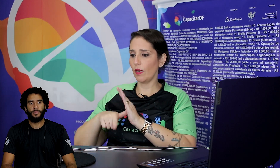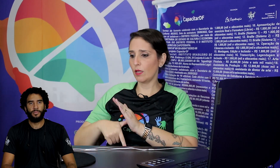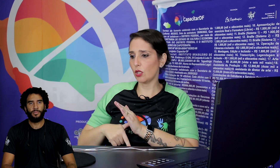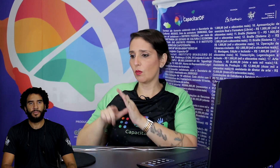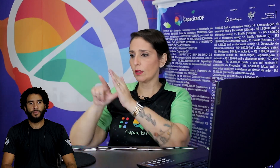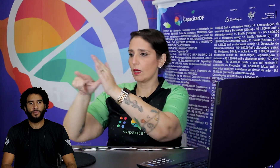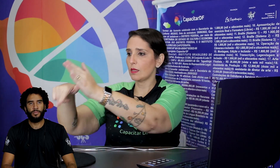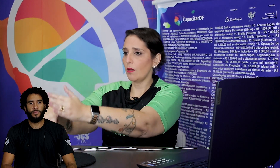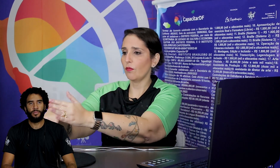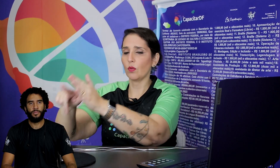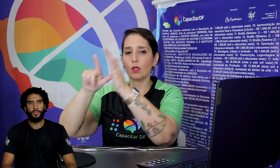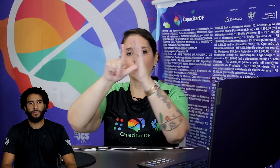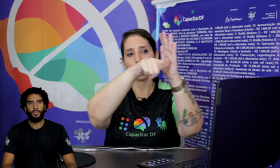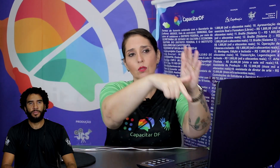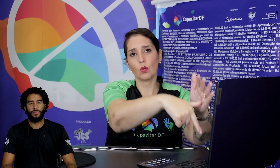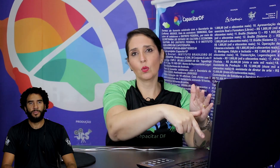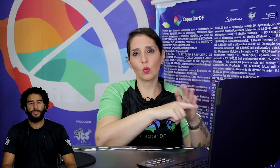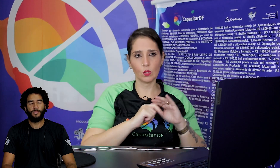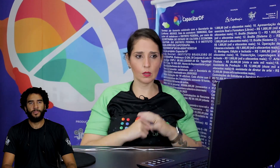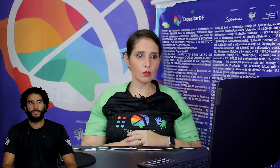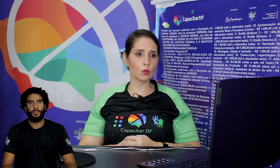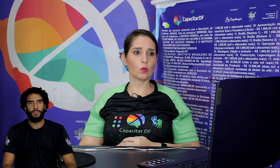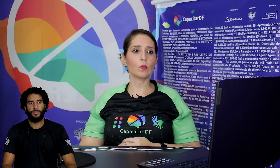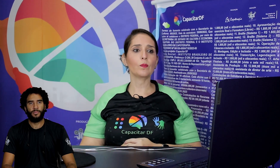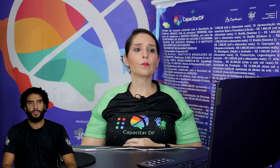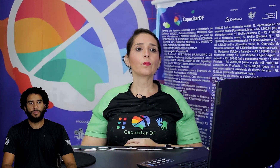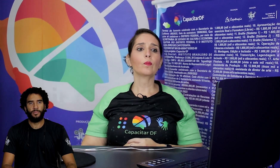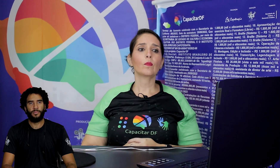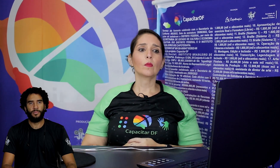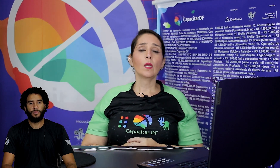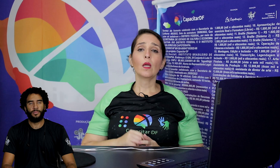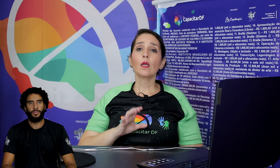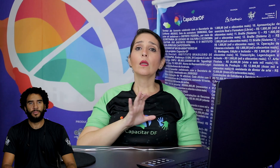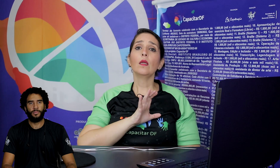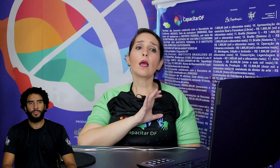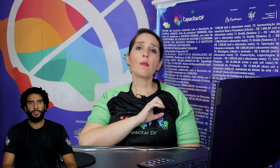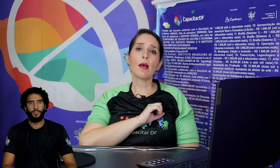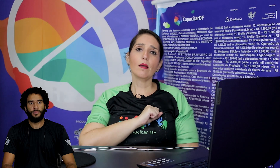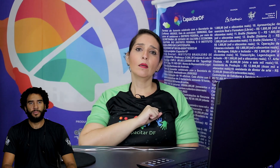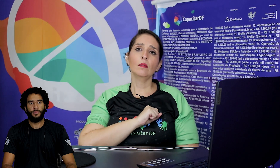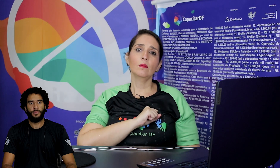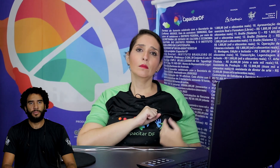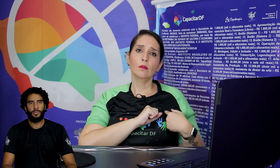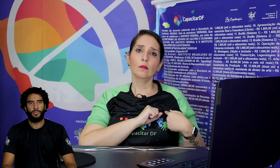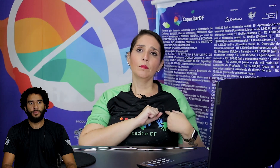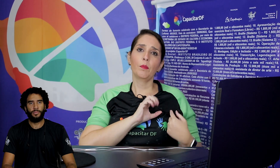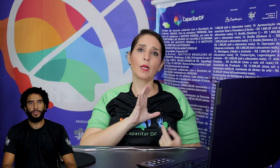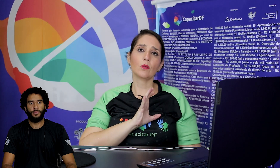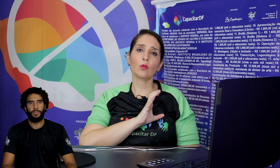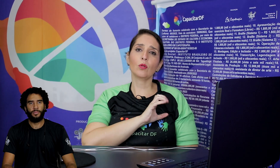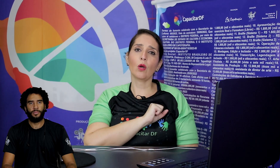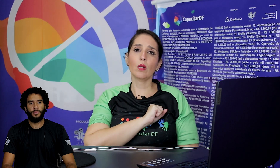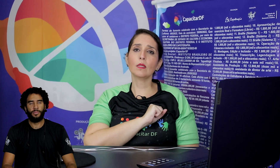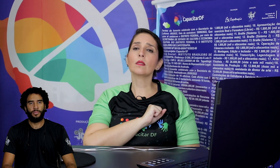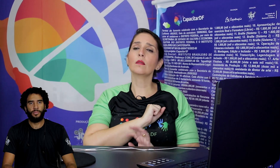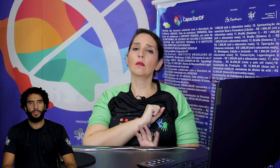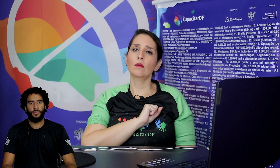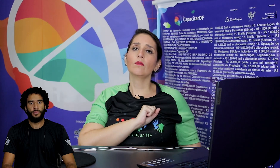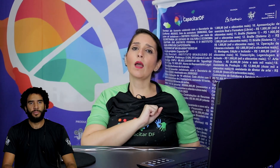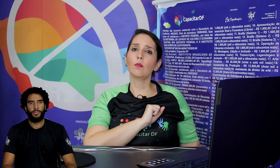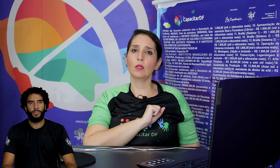o referente. Eu atrasei, fulano atrasou, o outro atrasou. E amar, preso no